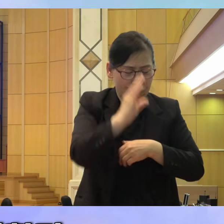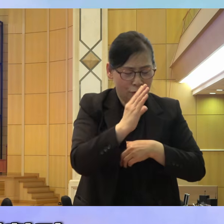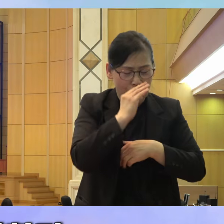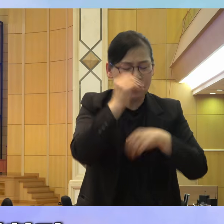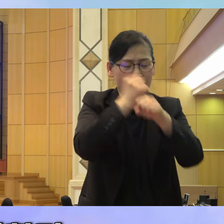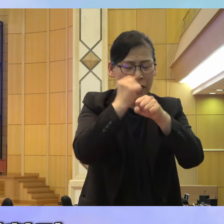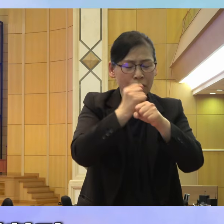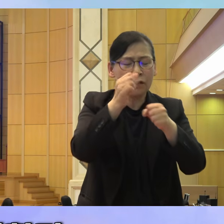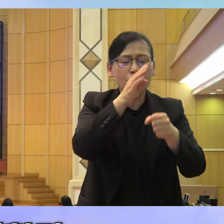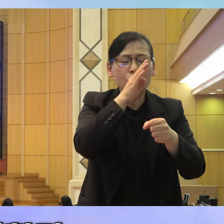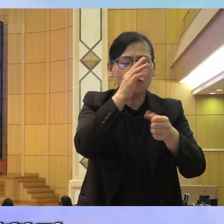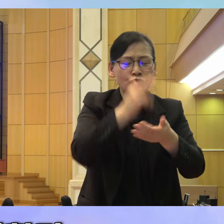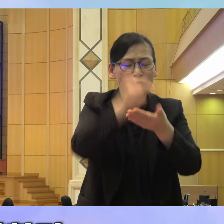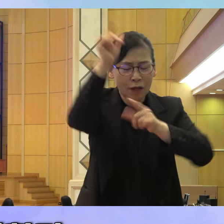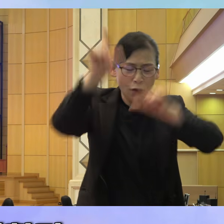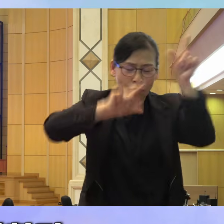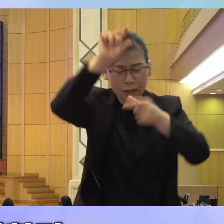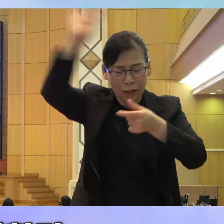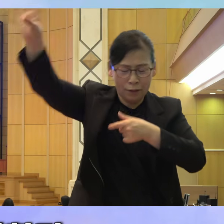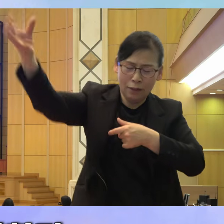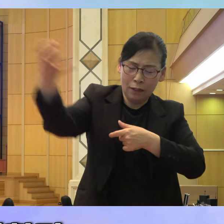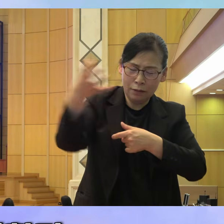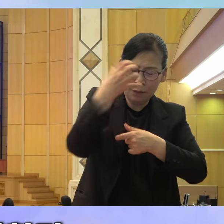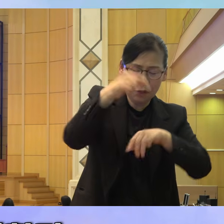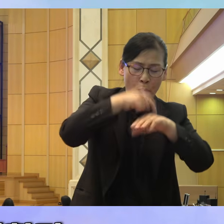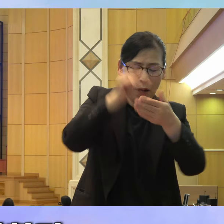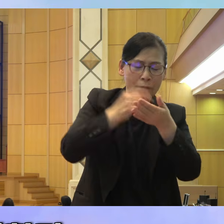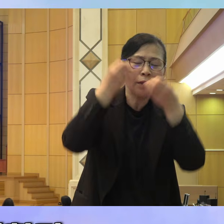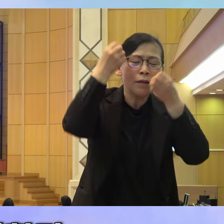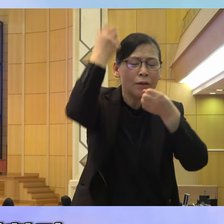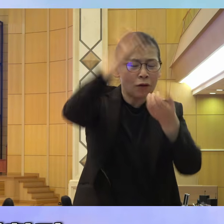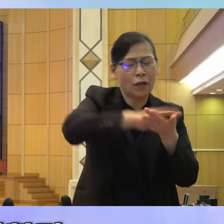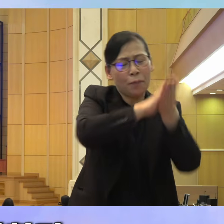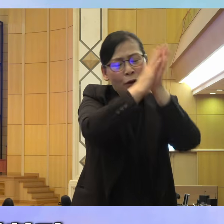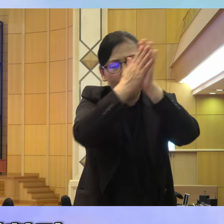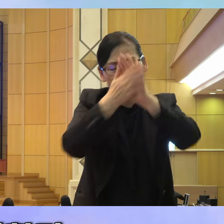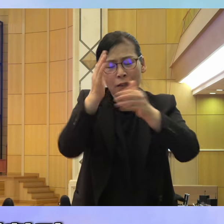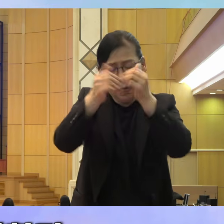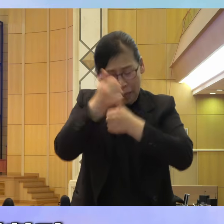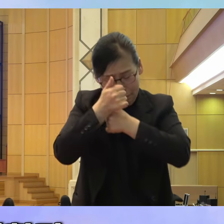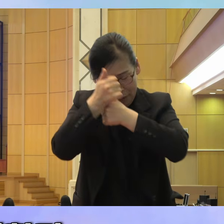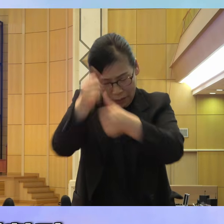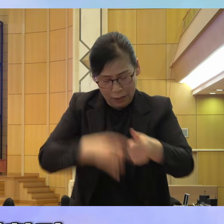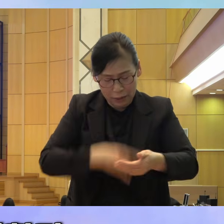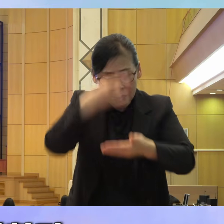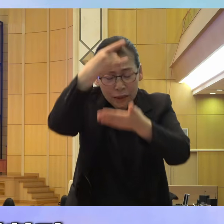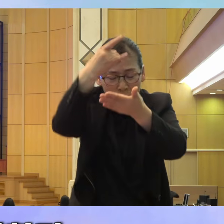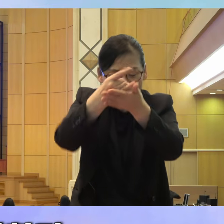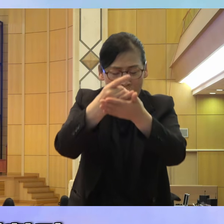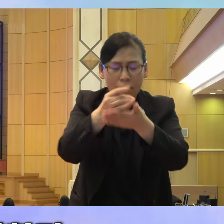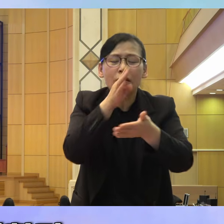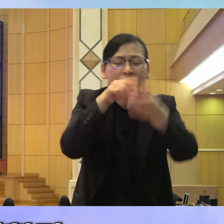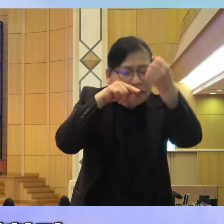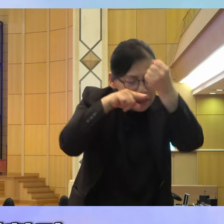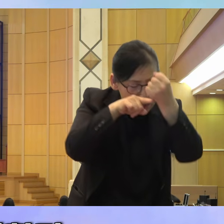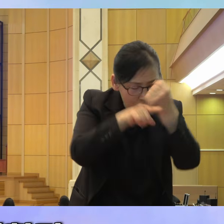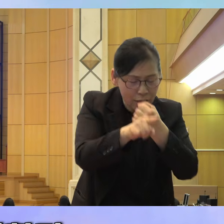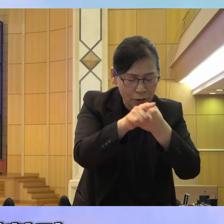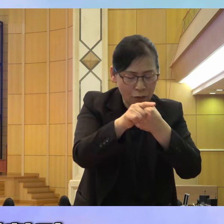거룩한 주님의 형상을 담고 심령이 변화받아서 하나님을 따라 의로